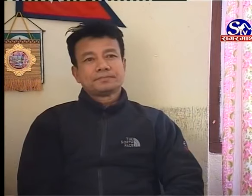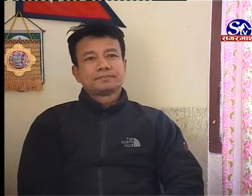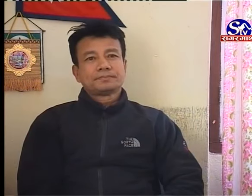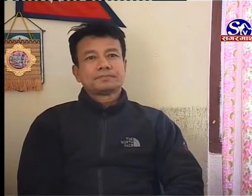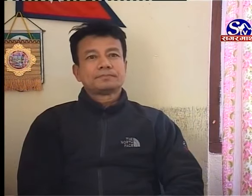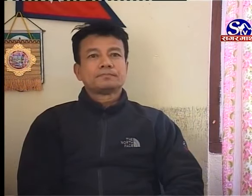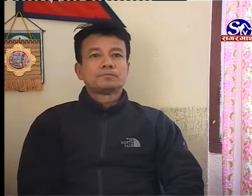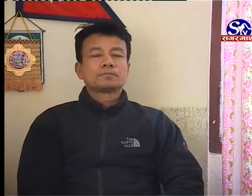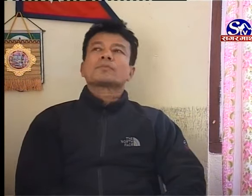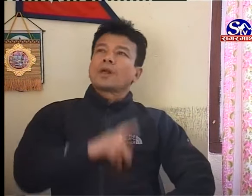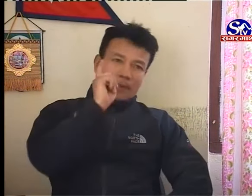राज्यसँग?